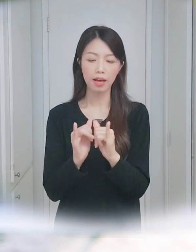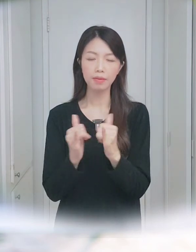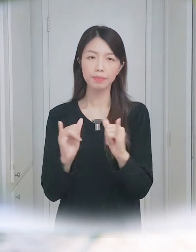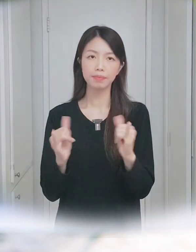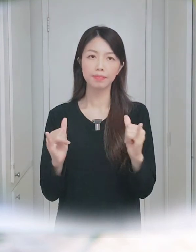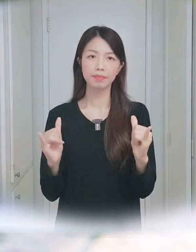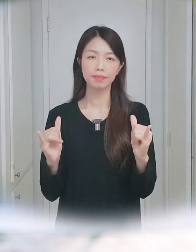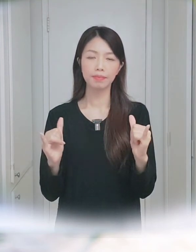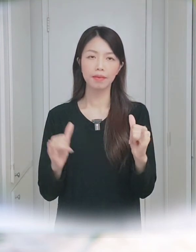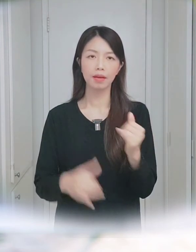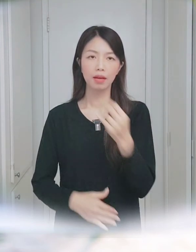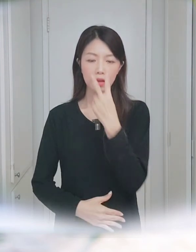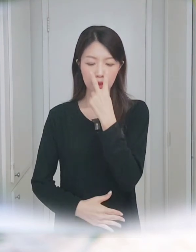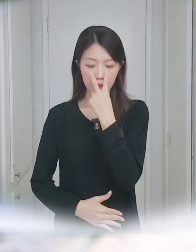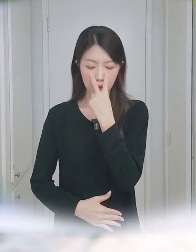눈먼 자,